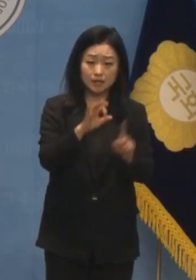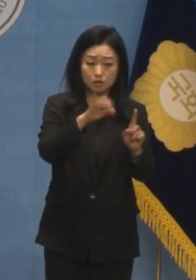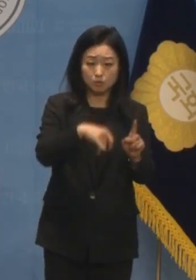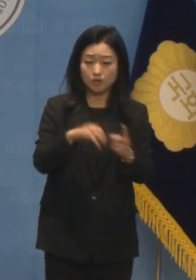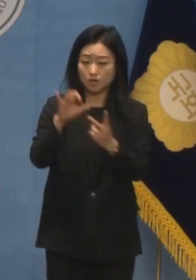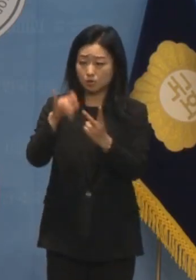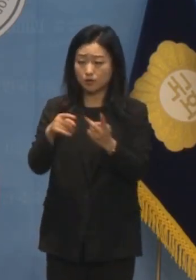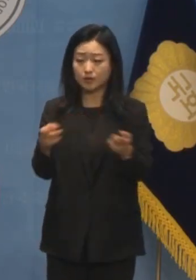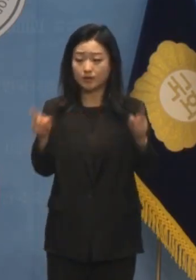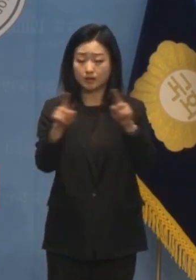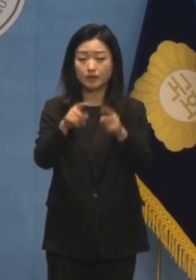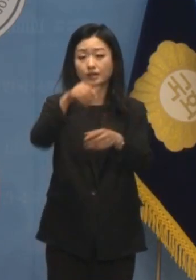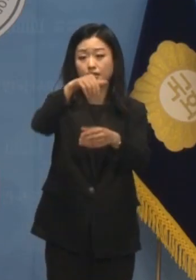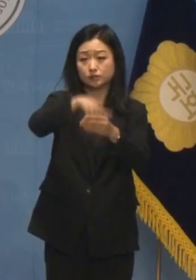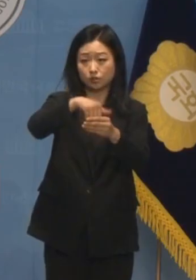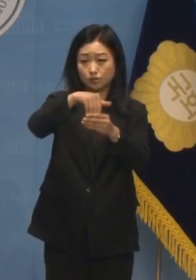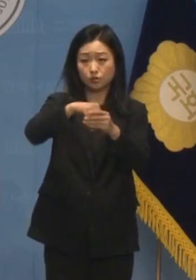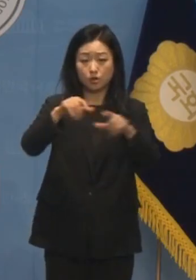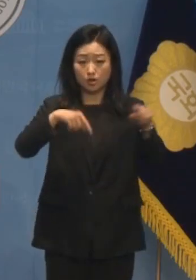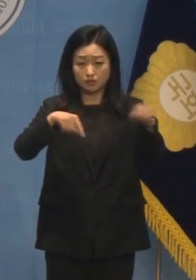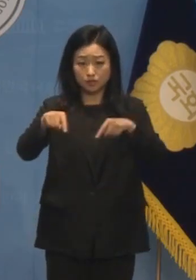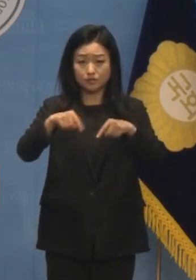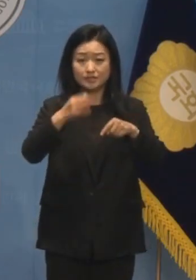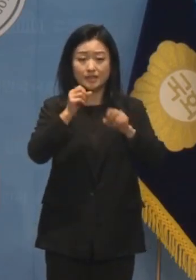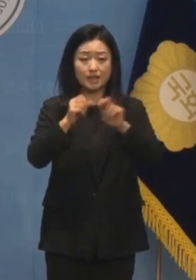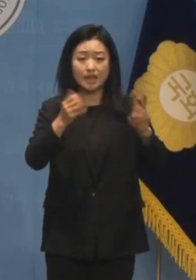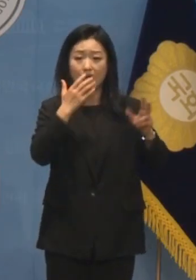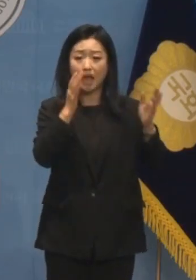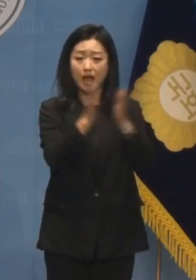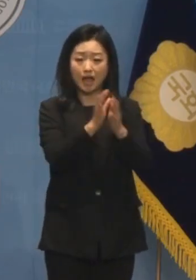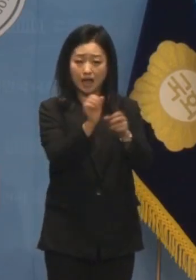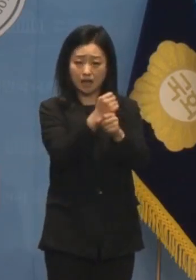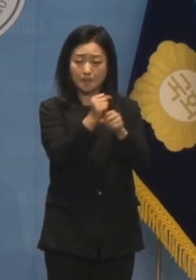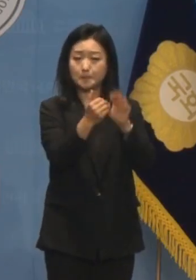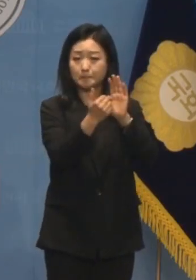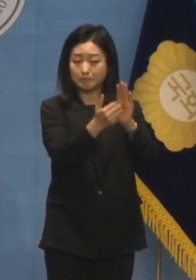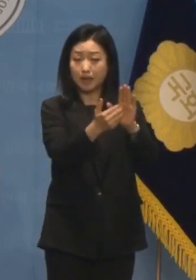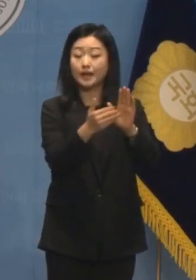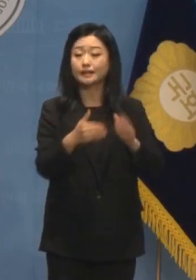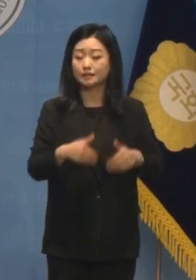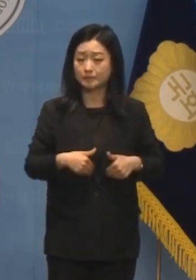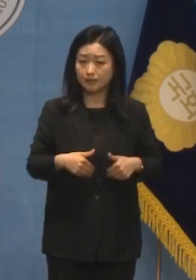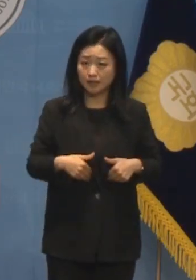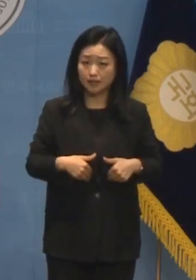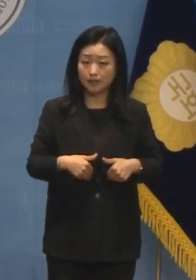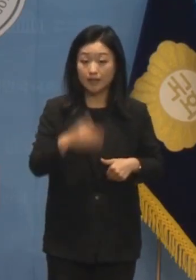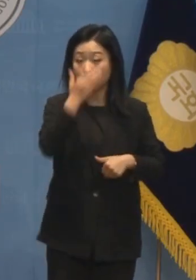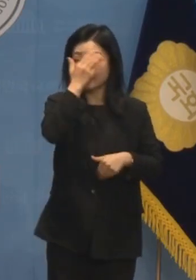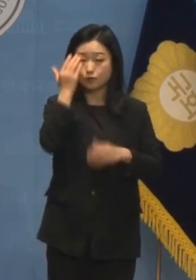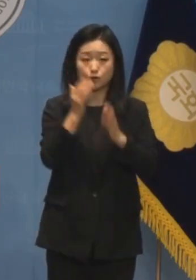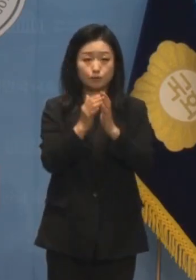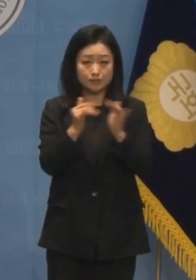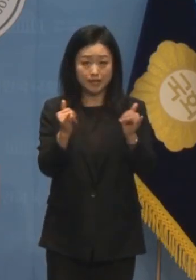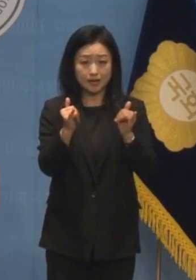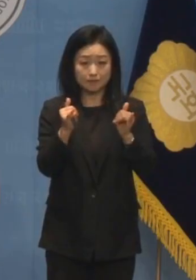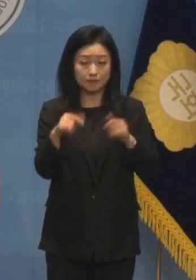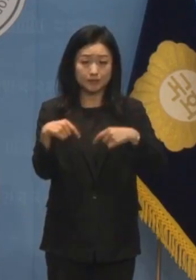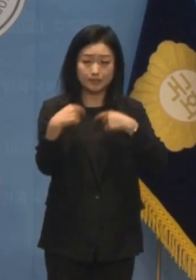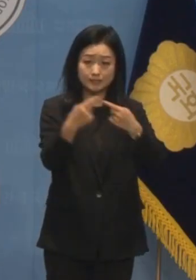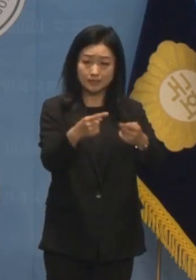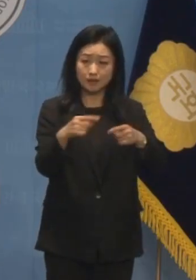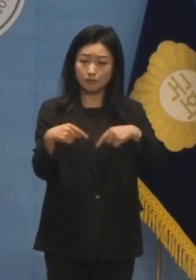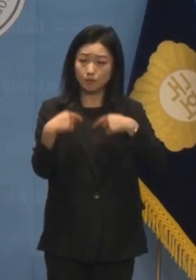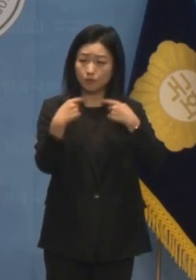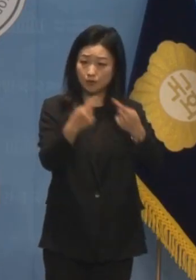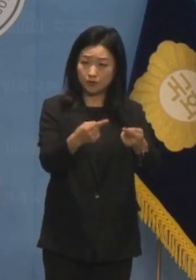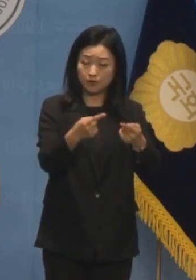결선투표제를 도입하여 정치적 야합을 막아야 하고 젊은 후보들의 진입을 막고 있는